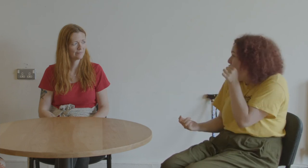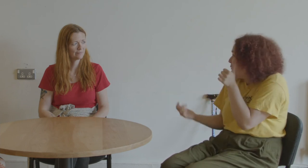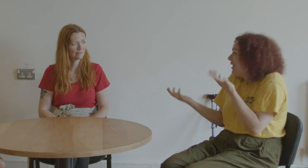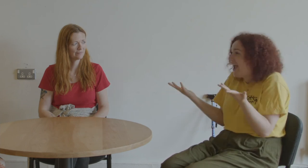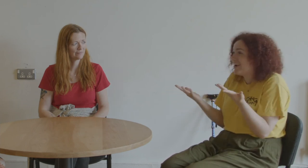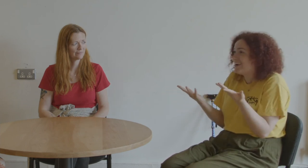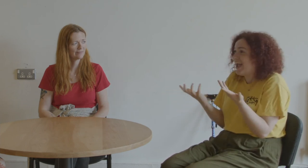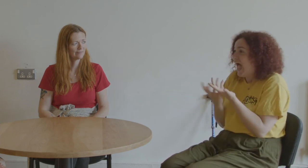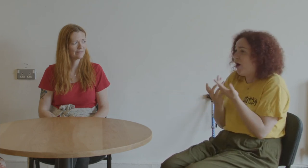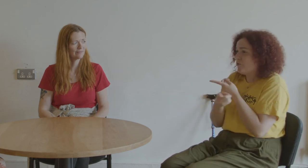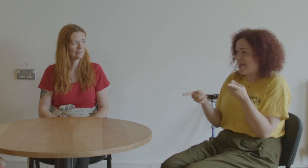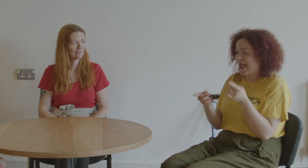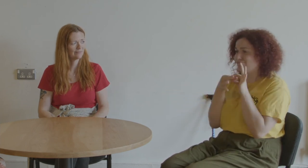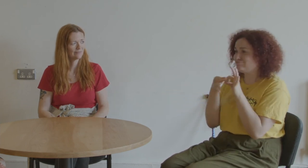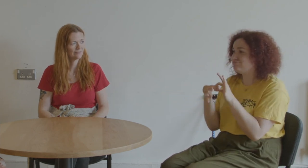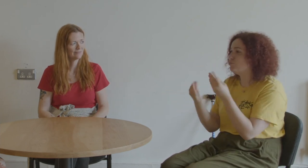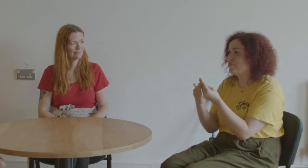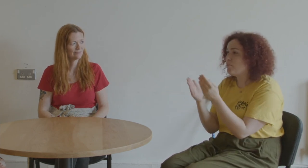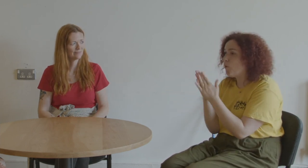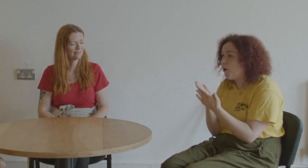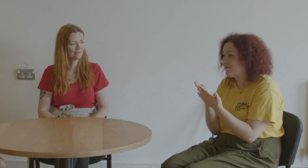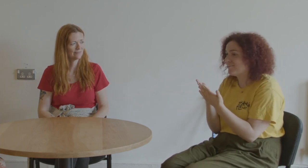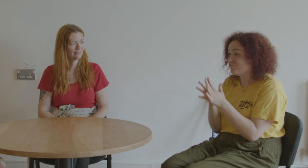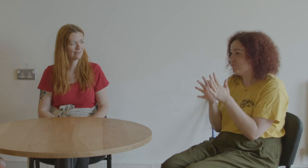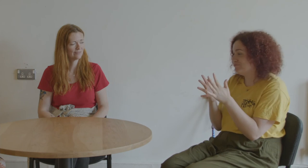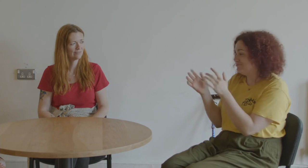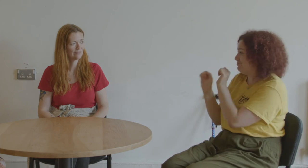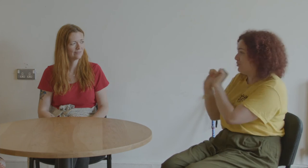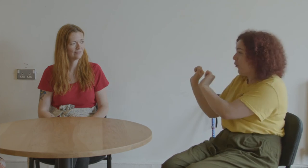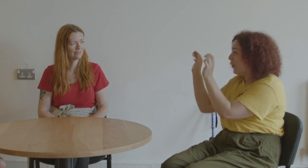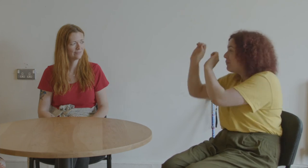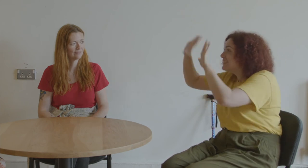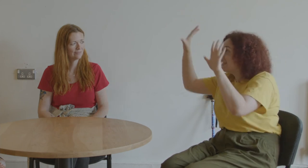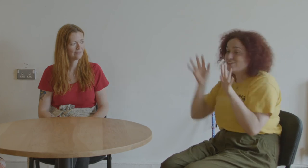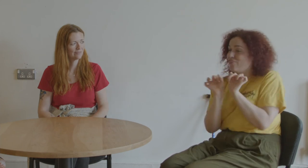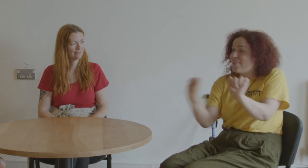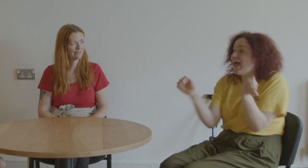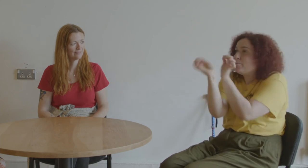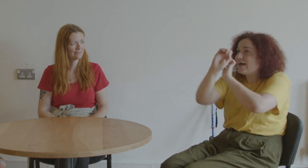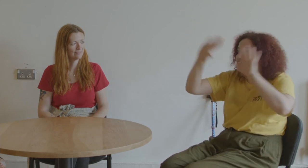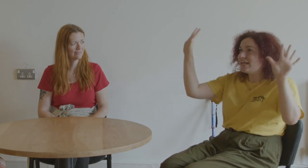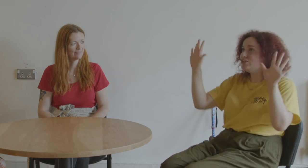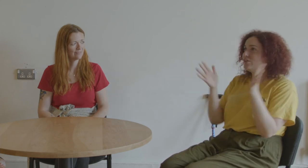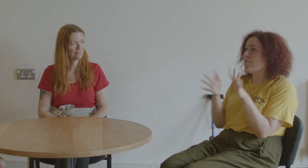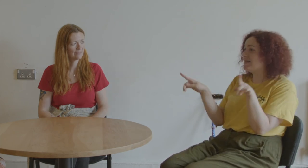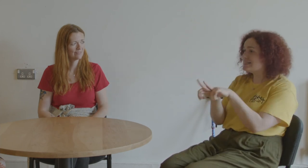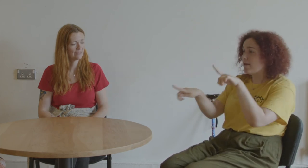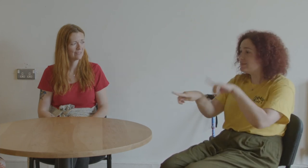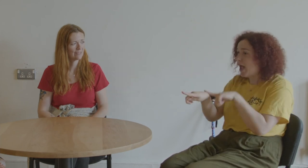chwarae, a'r hwliol, a sut mae nhw'n chysylltu â'r llybur, a rhyswyll, a'r